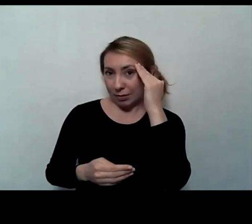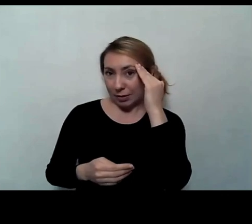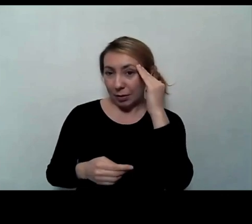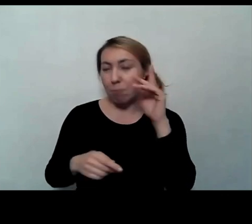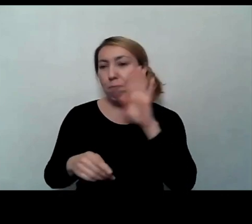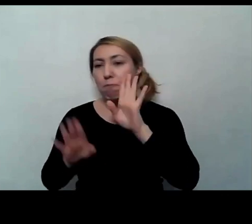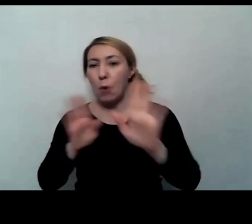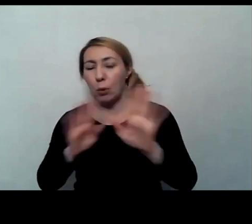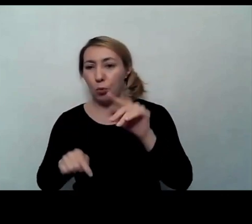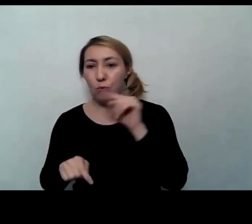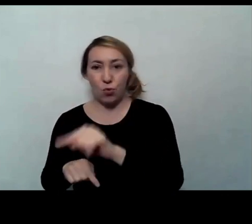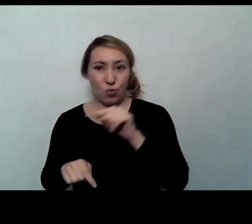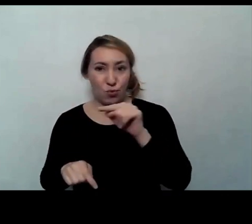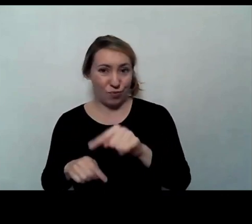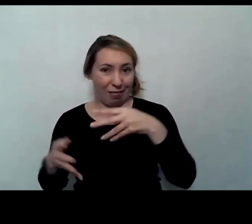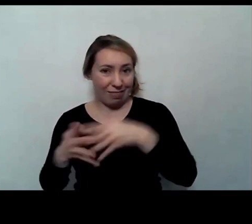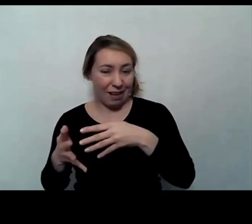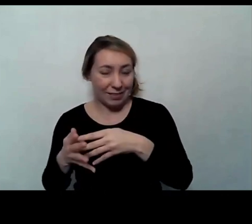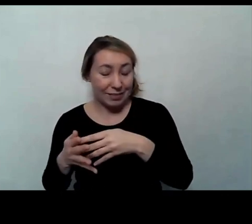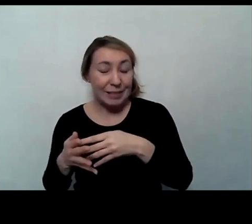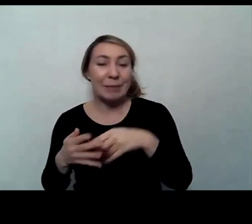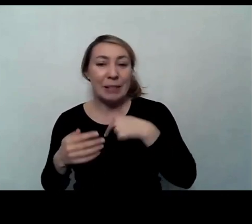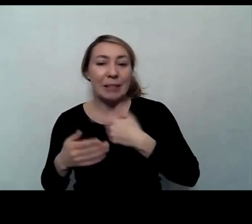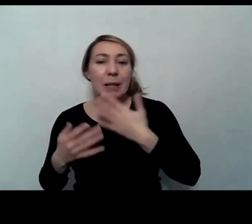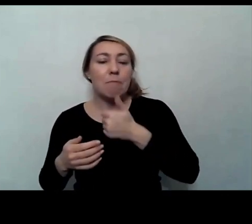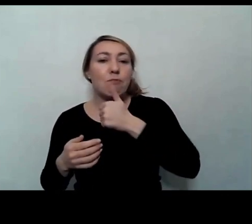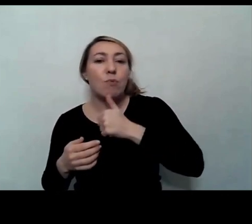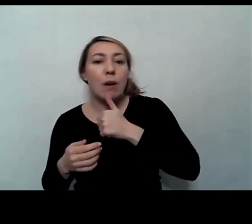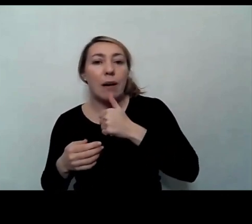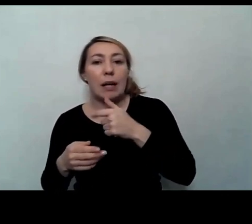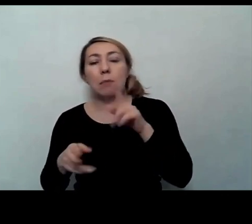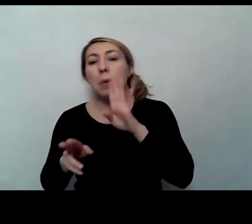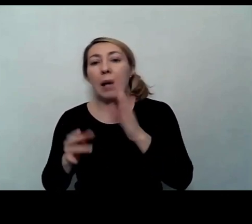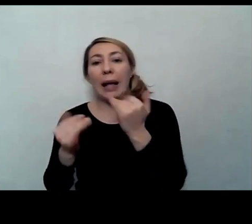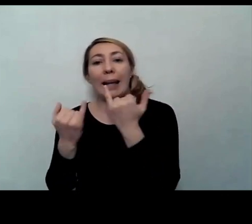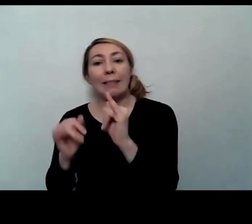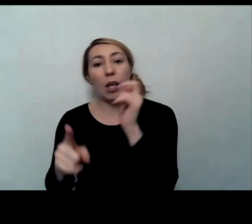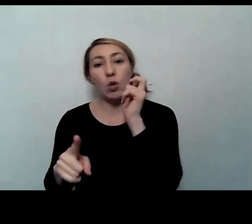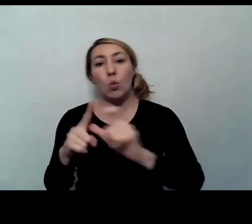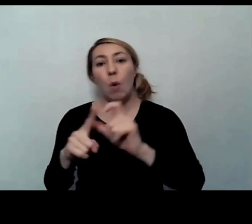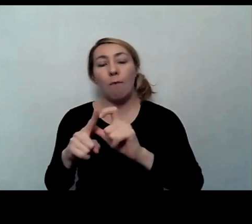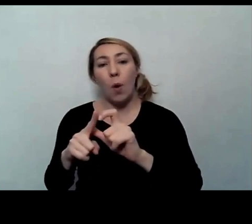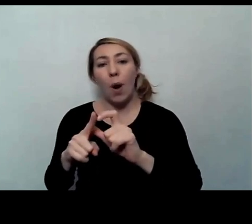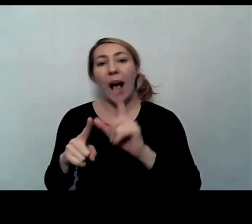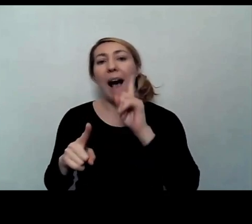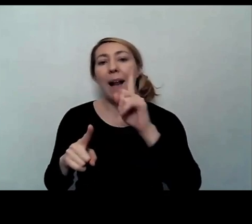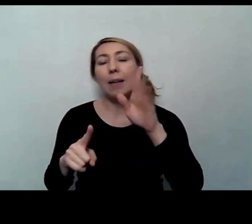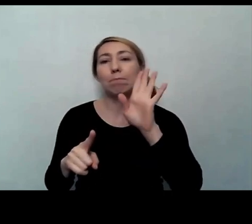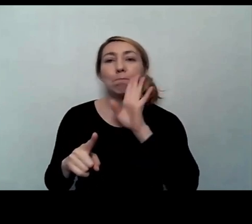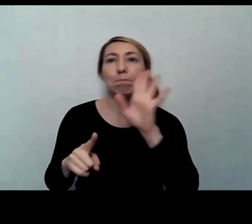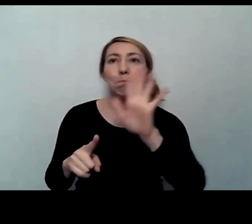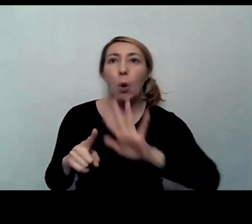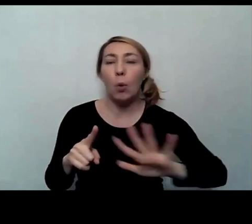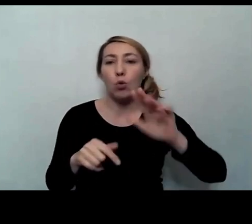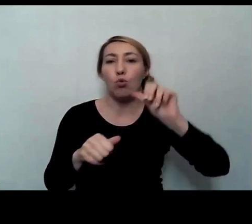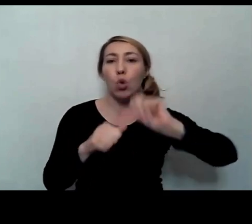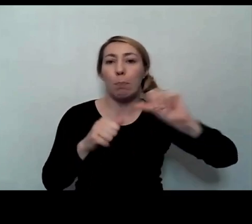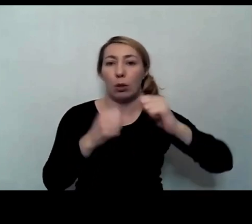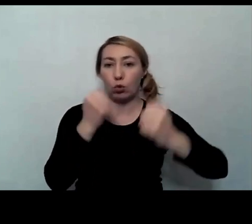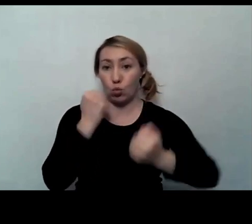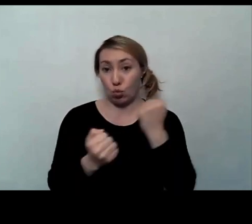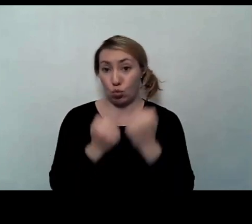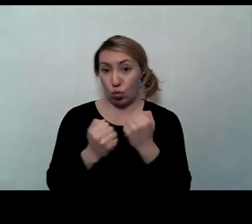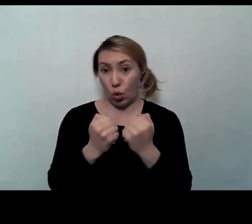podobnie w tym teście próbujemy zadać pytanie o inne słowo, ale z tego samego stopnia